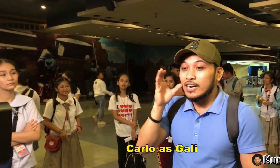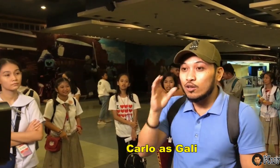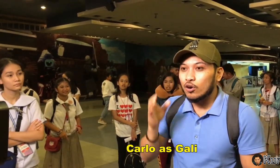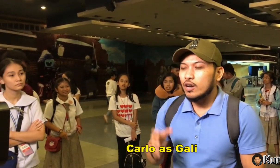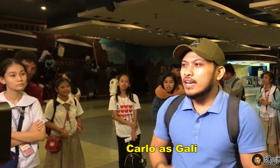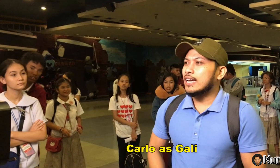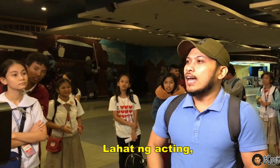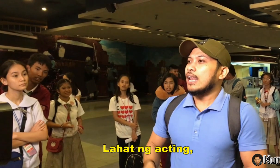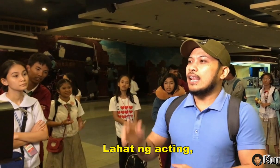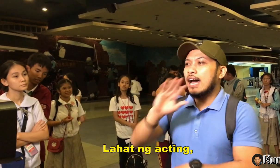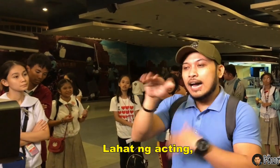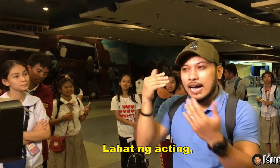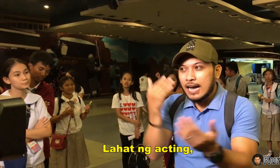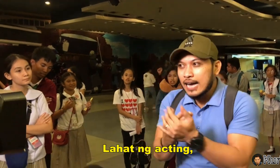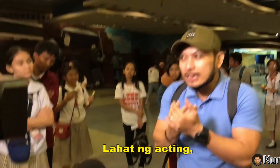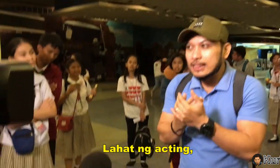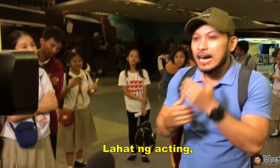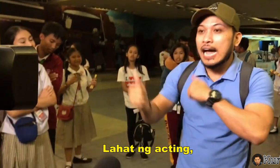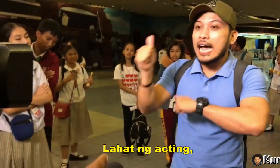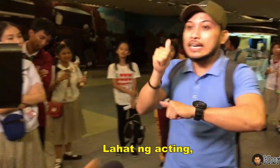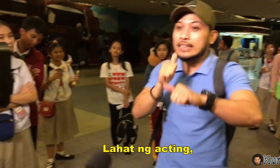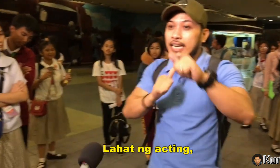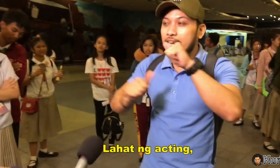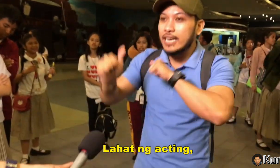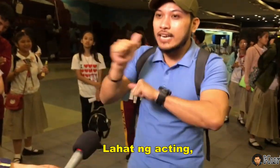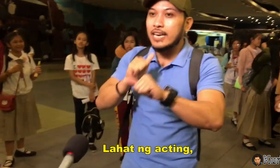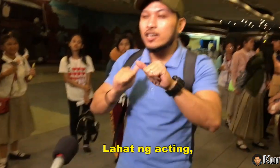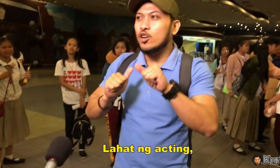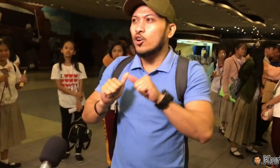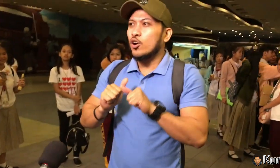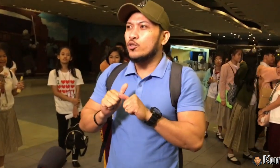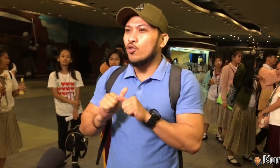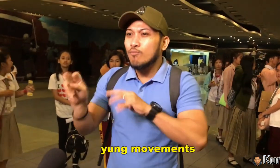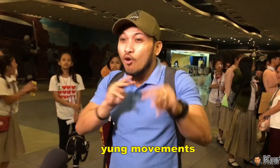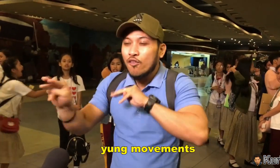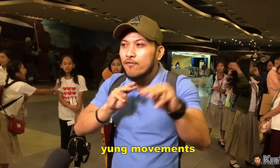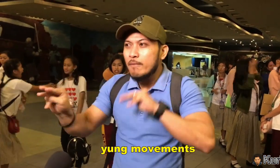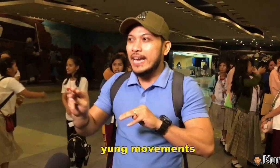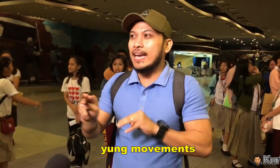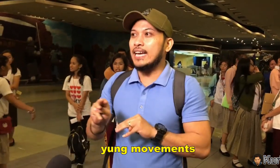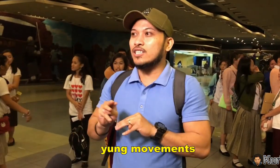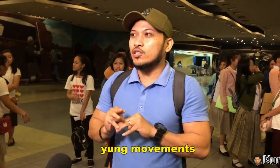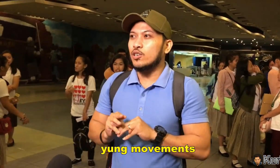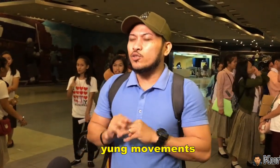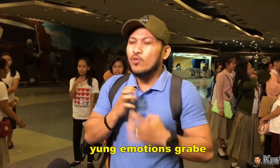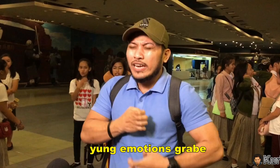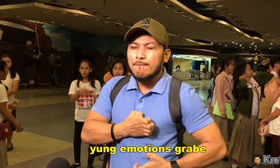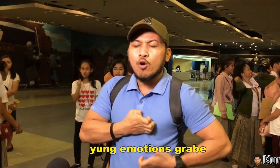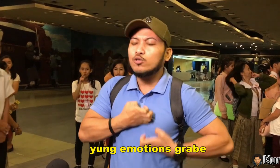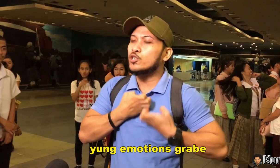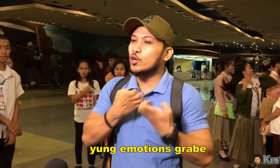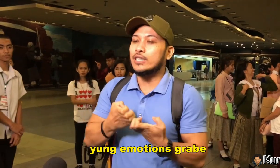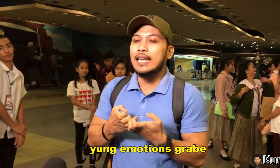Carlo, lahat ng acting, yung movements, yung emotion,